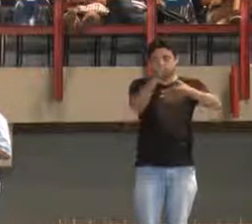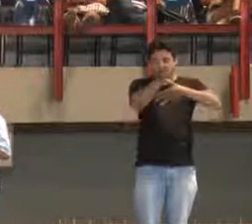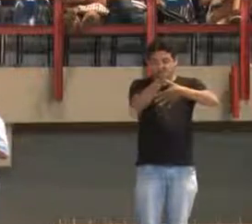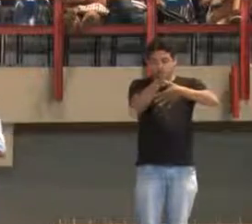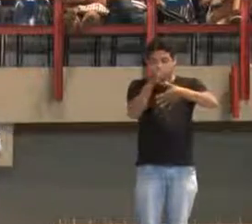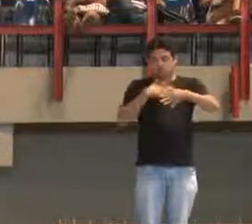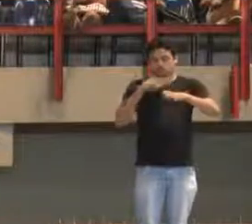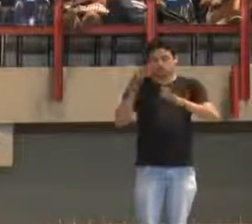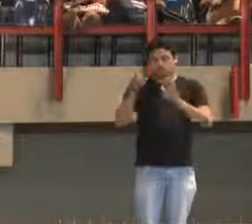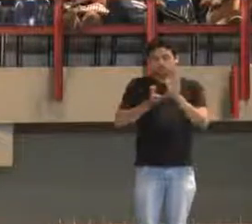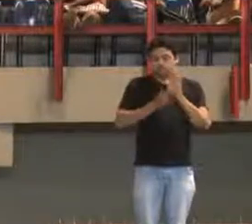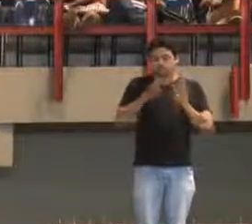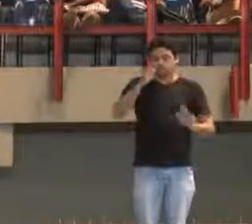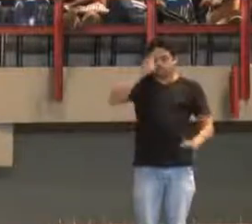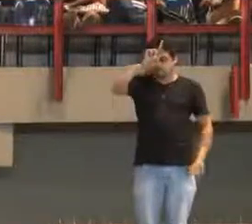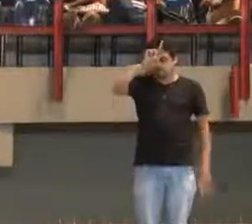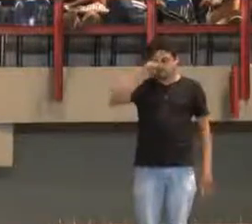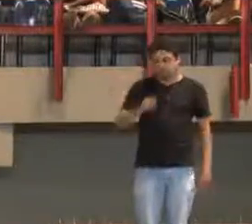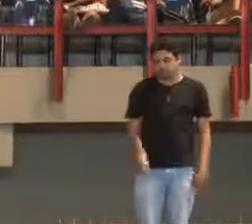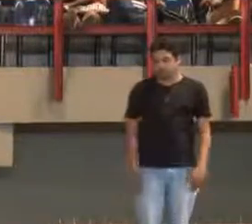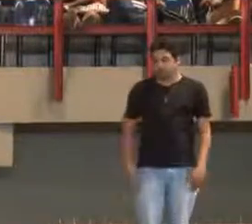erro foi meu.